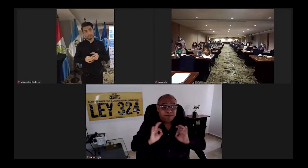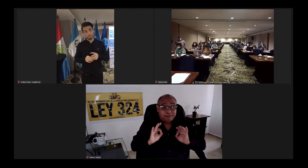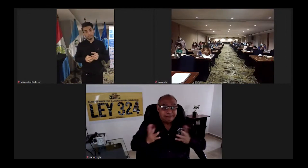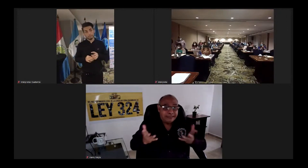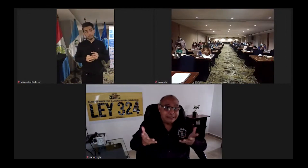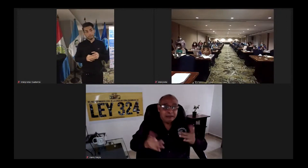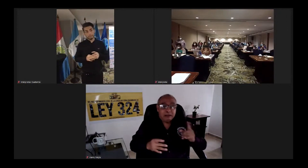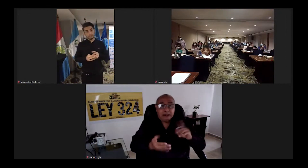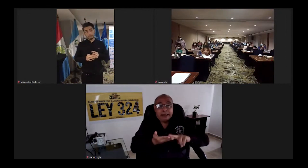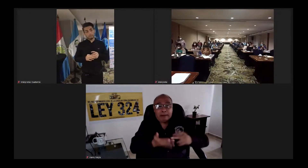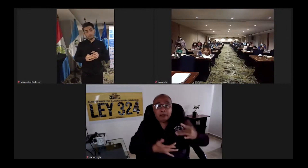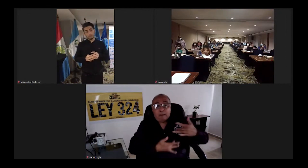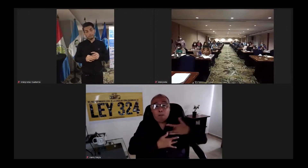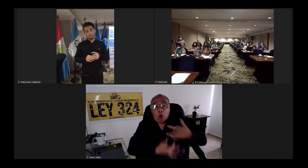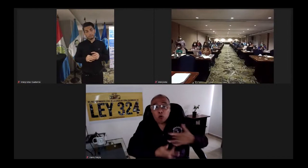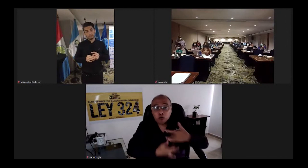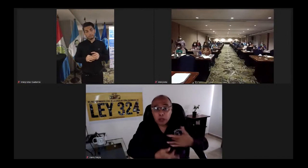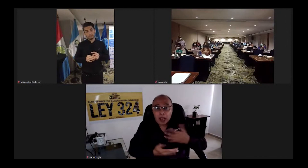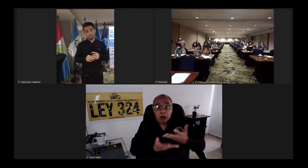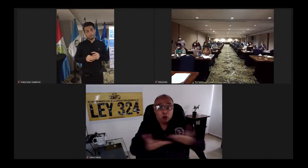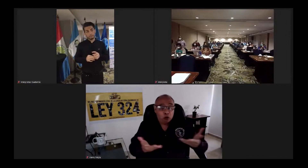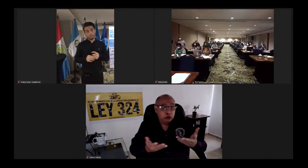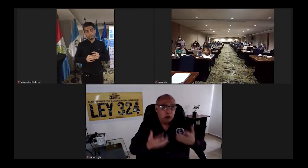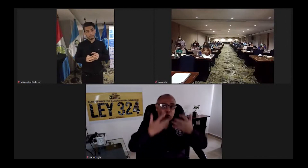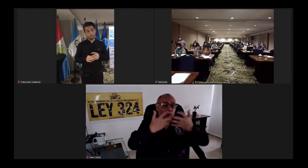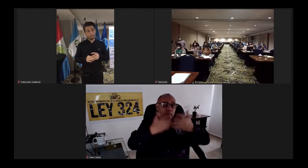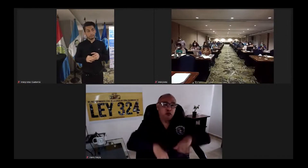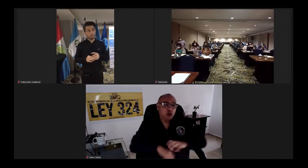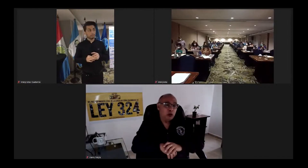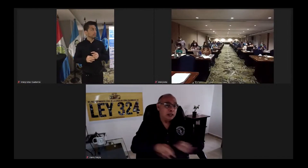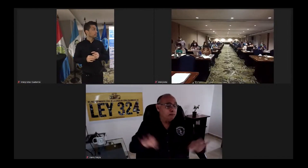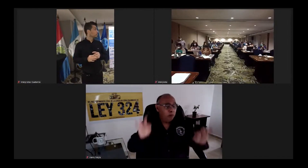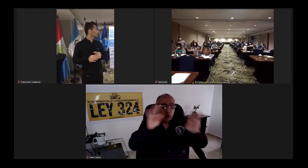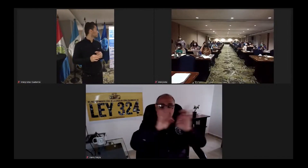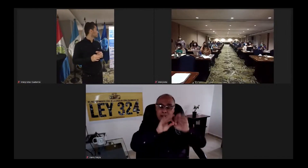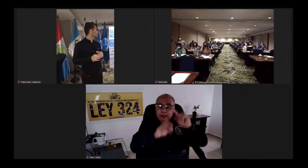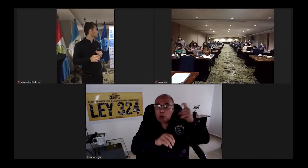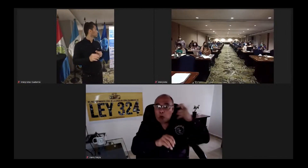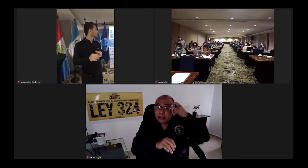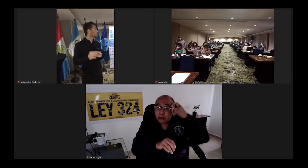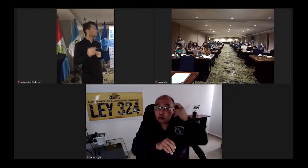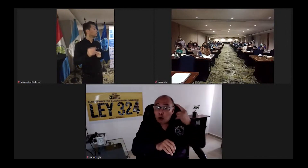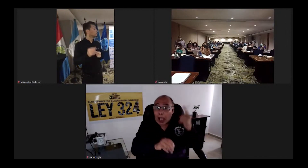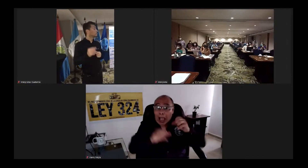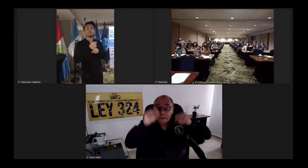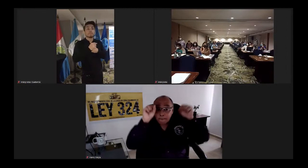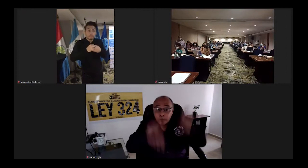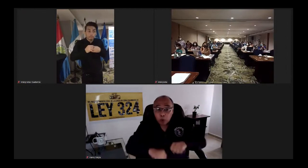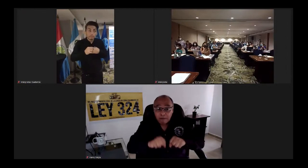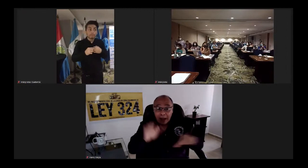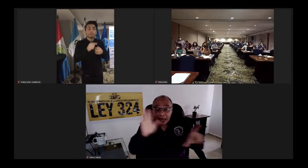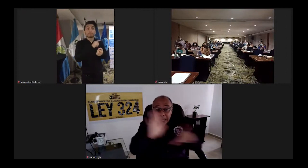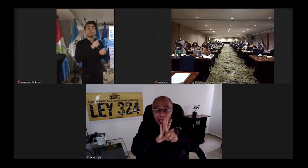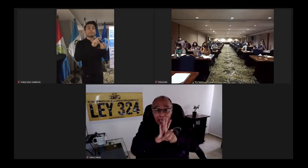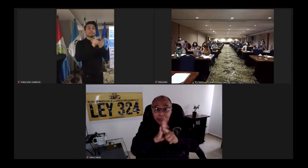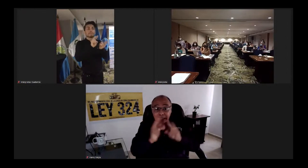ayudará a la comunidad sorda guatemalteca, que en este momento pues no cuenta, según veo, con el número de intérpretes